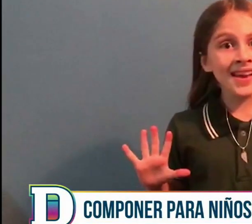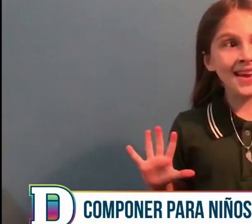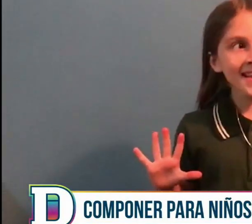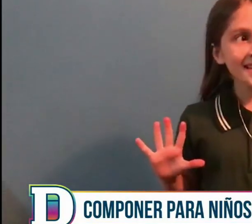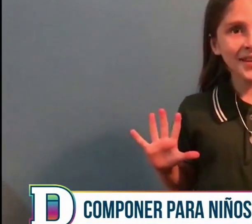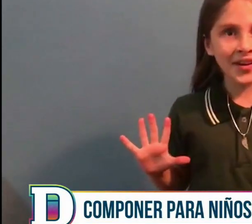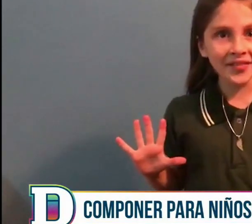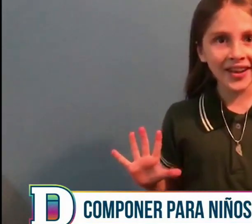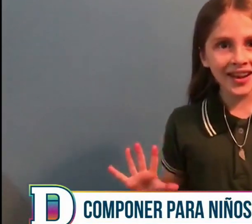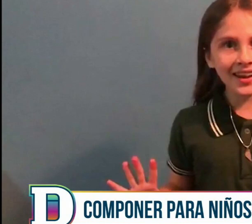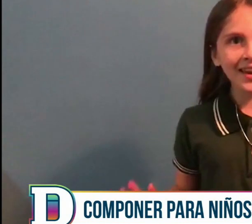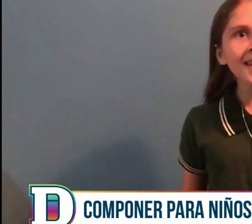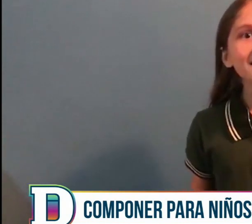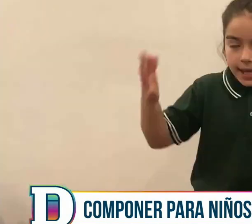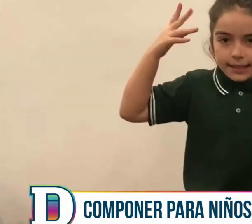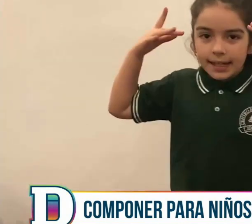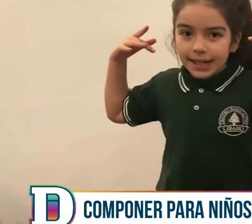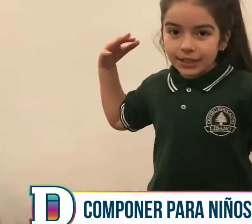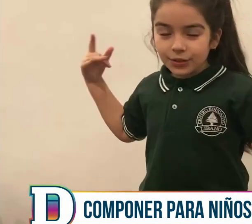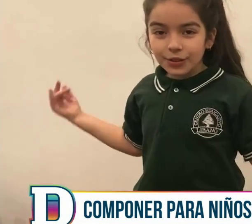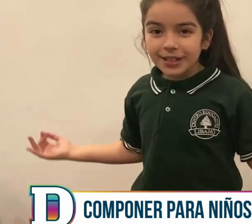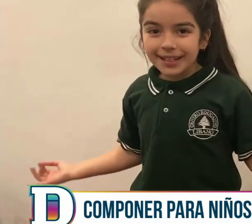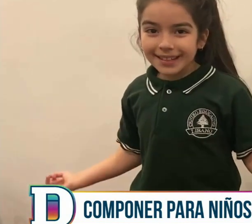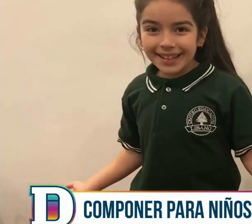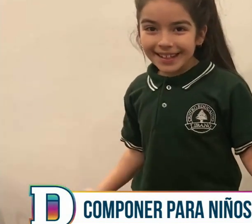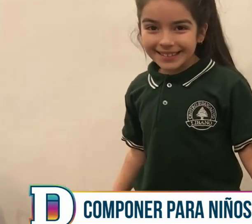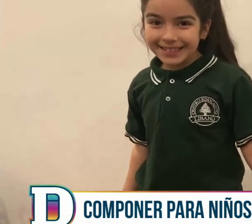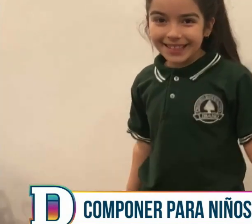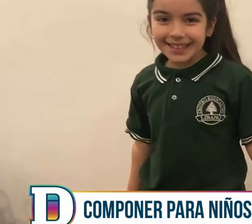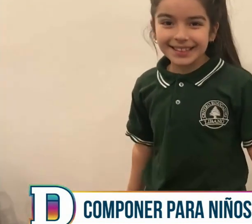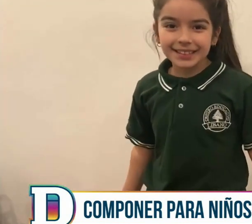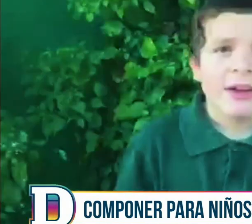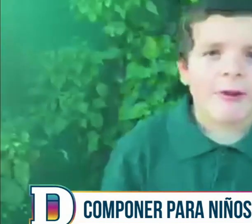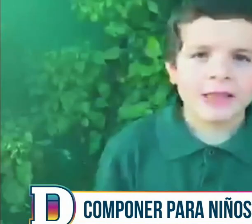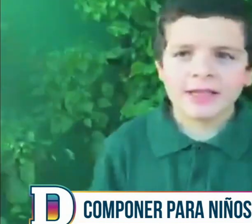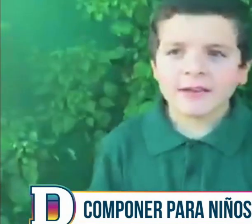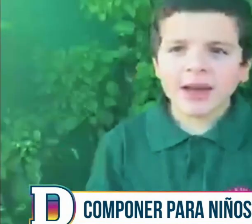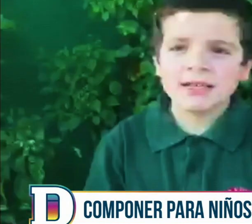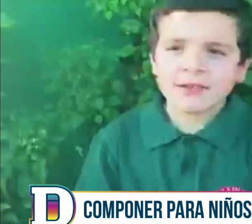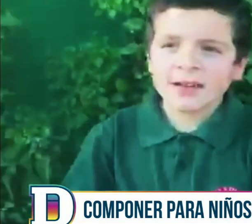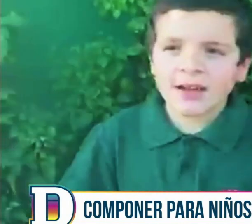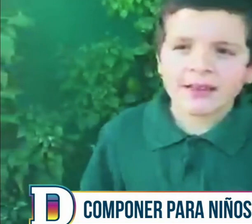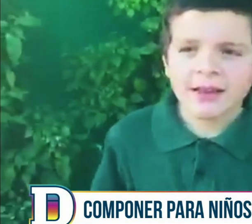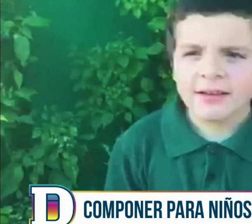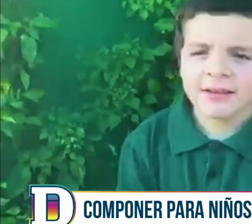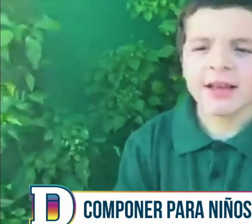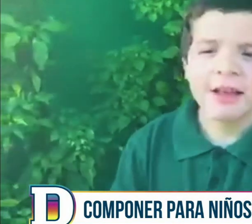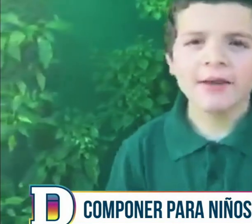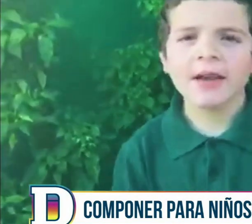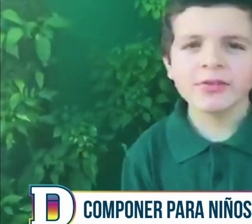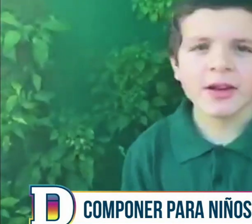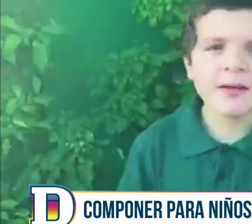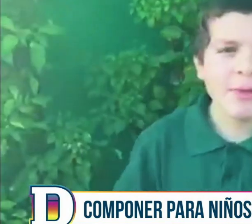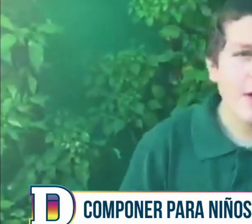Mírenme, soy feliz, entre las hojas que cantan. Cuando atravieso el jardín,